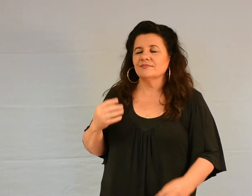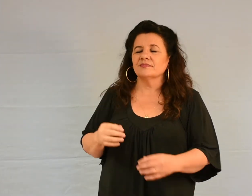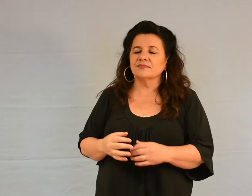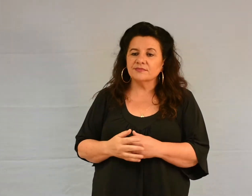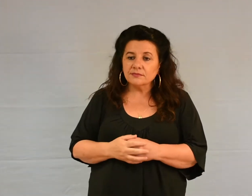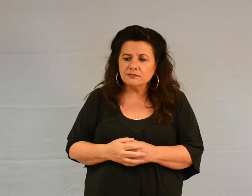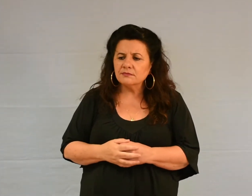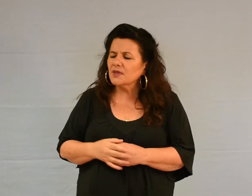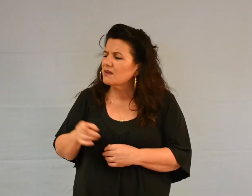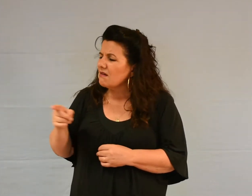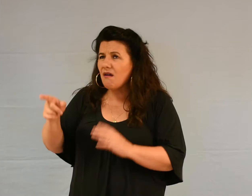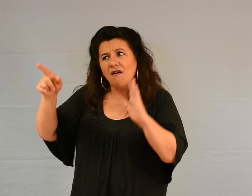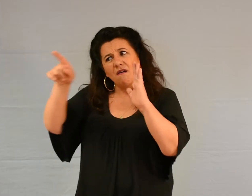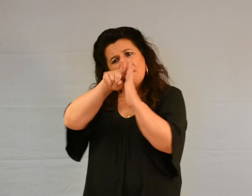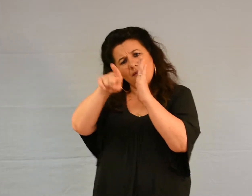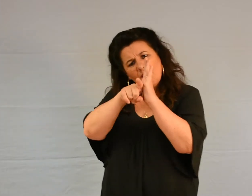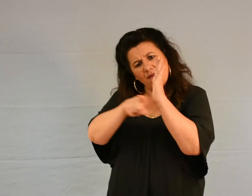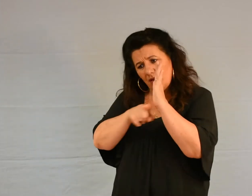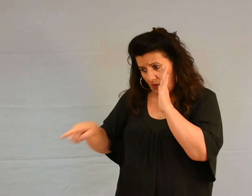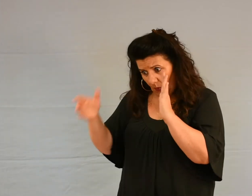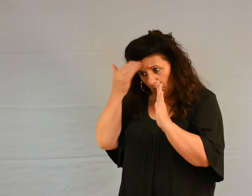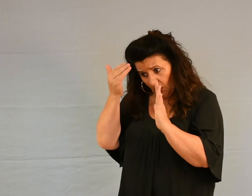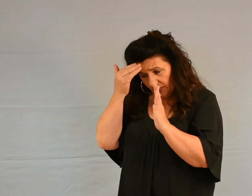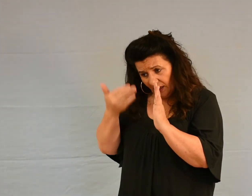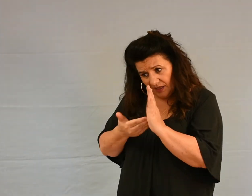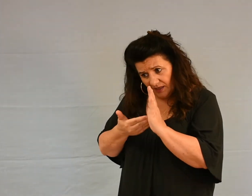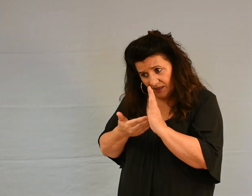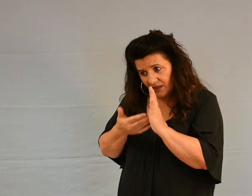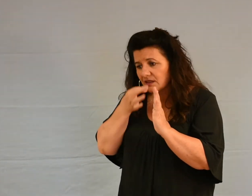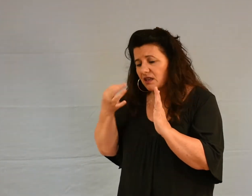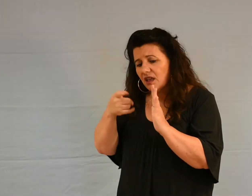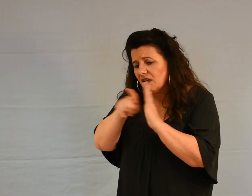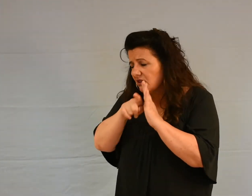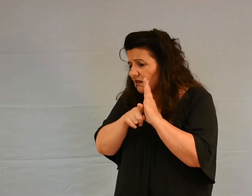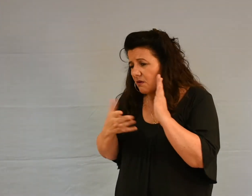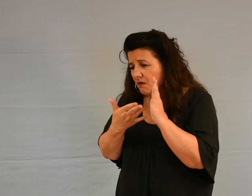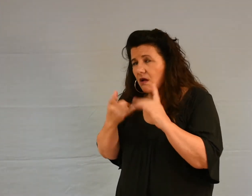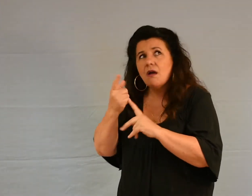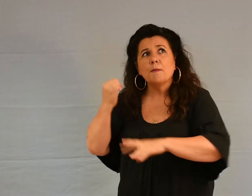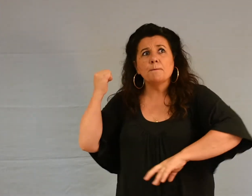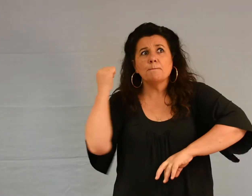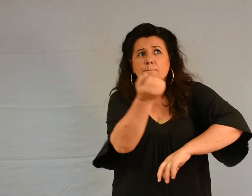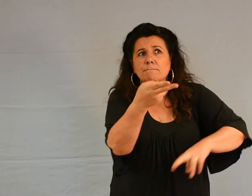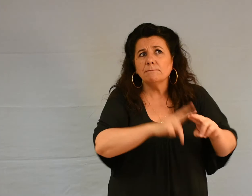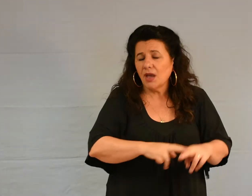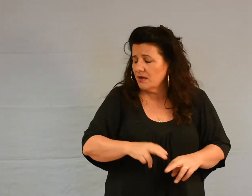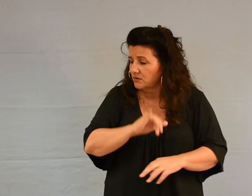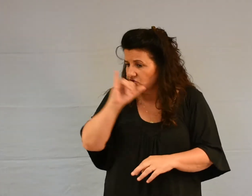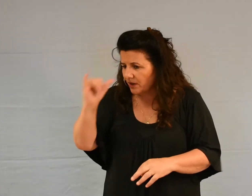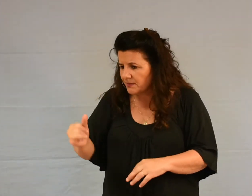Tu connais les commandements : ne commets pas de meurtre, ne commets pas d'adultère,